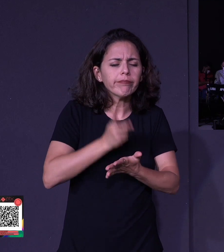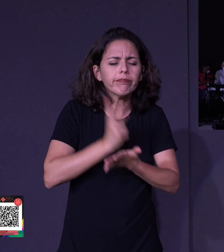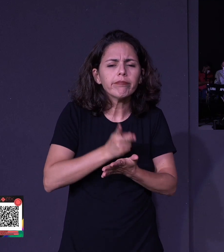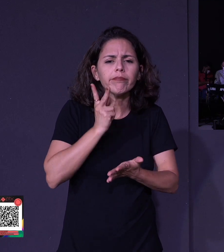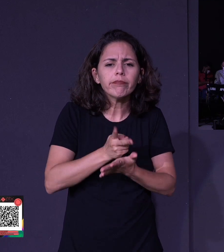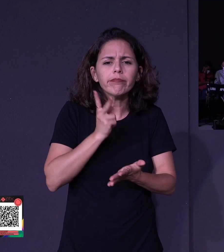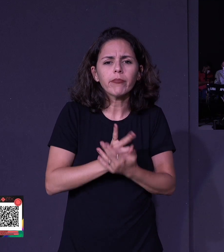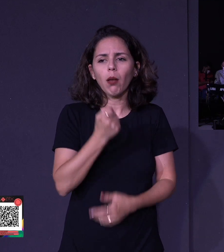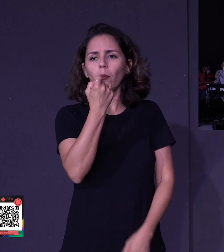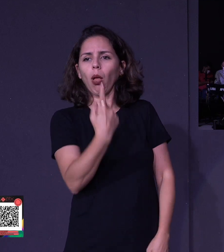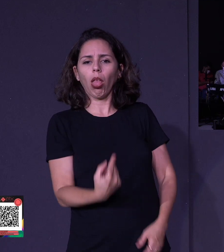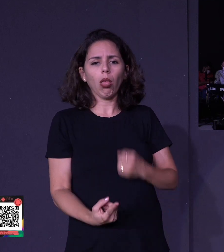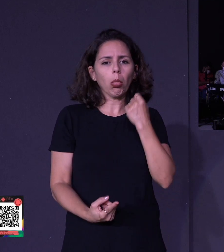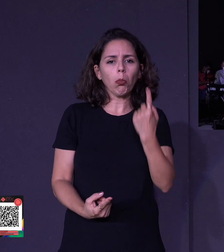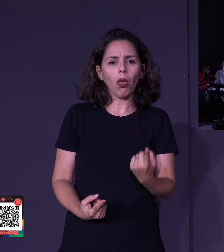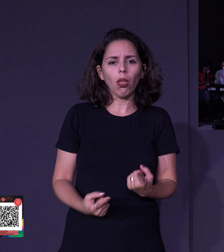dos filhos demanda tempo.